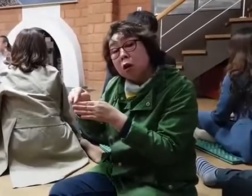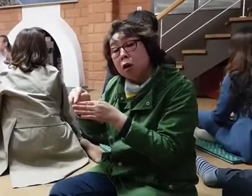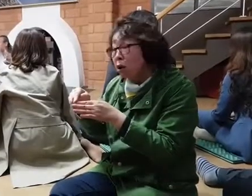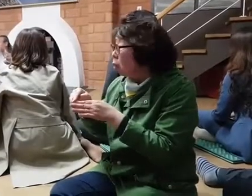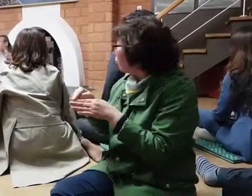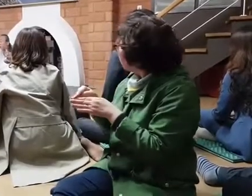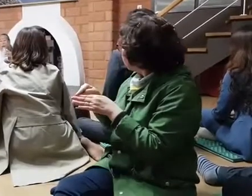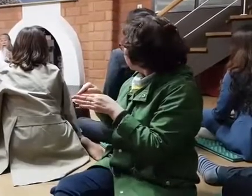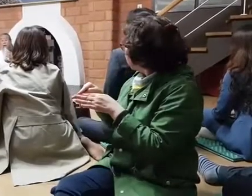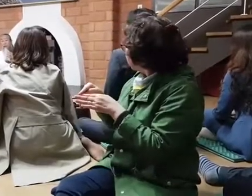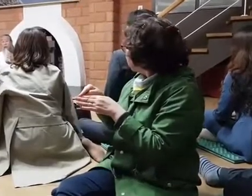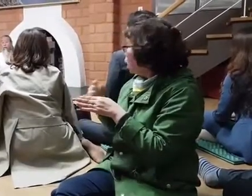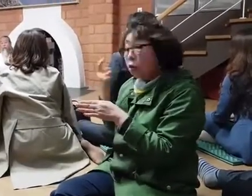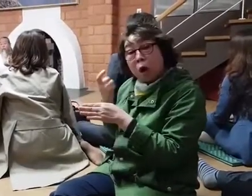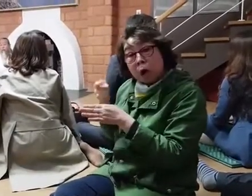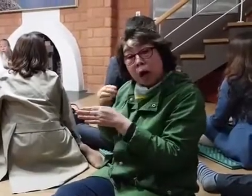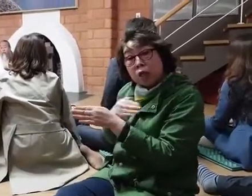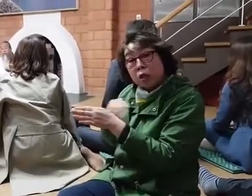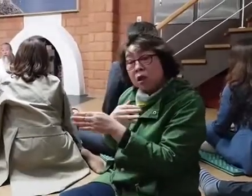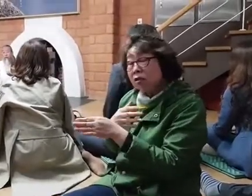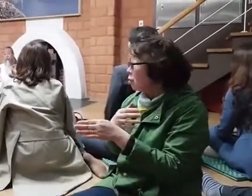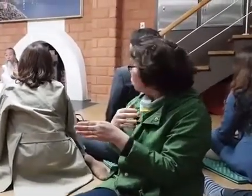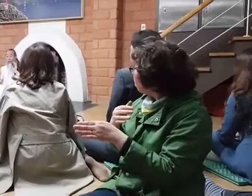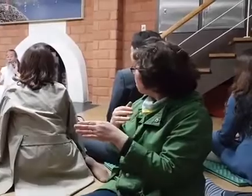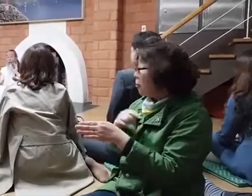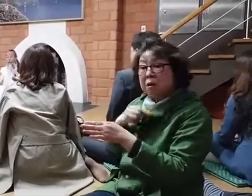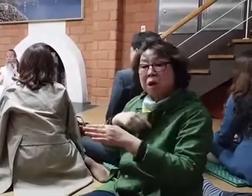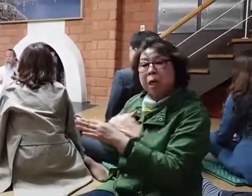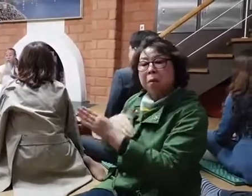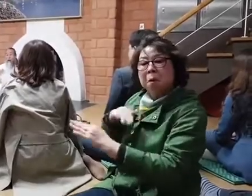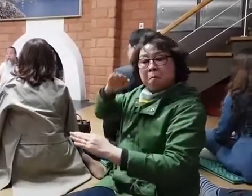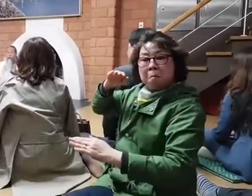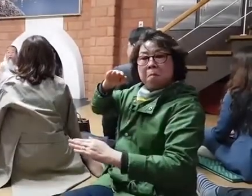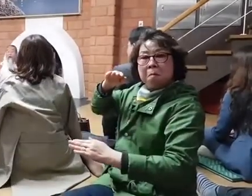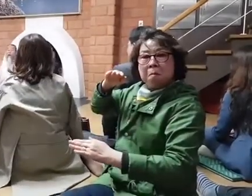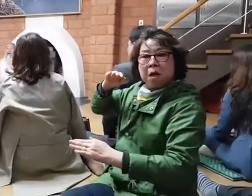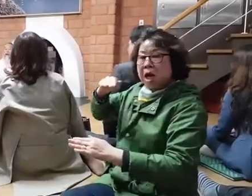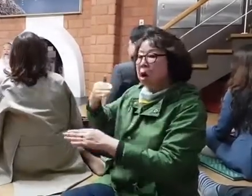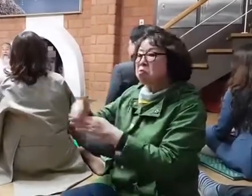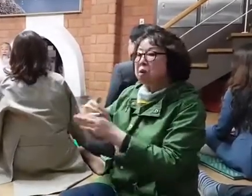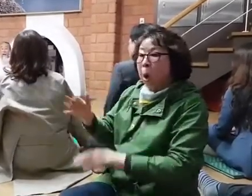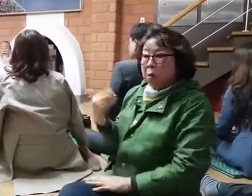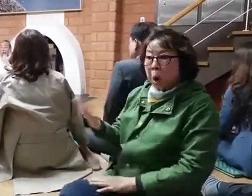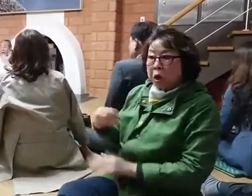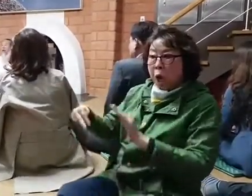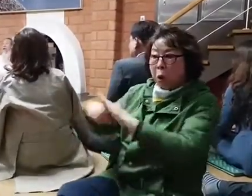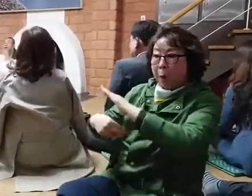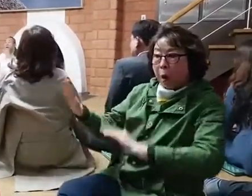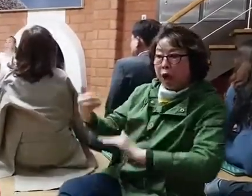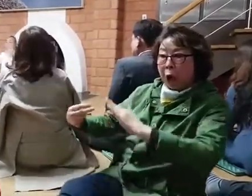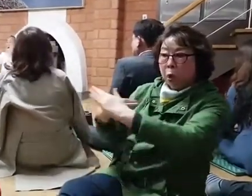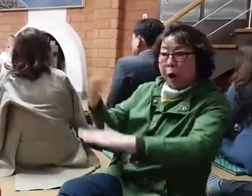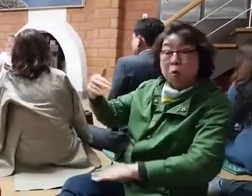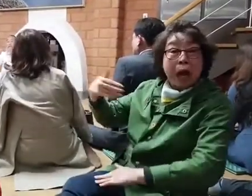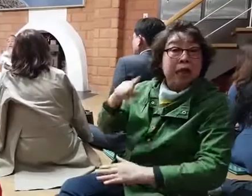이북 체제는 근데 자꾸 이제 뭐 한국은 우울하고 이북은 못 사니까는 도망와라 이렇게 하면 안 되고